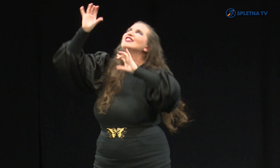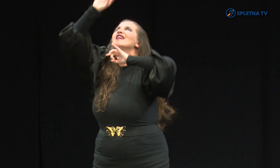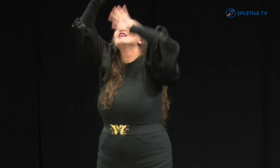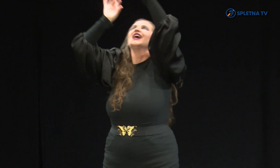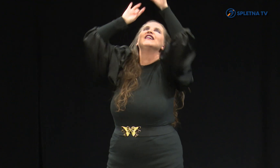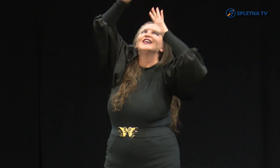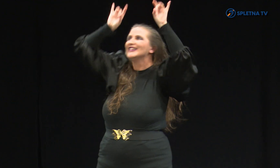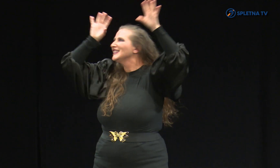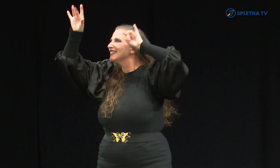žari.